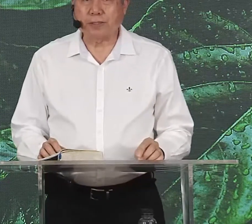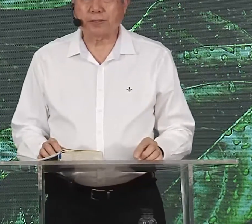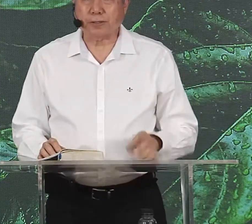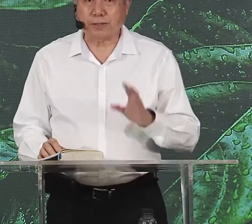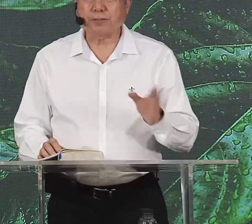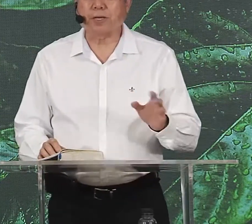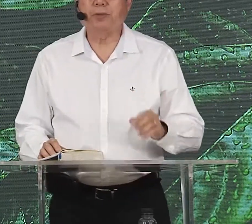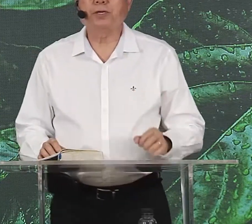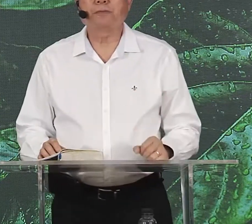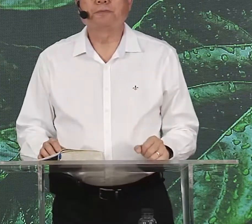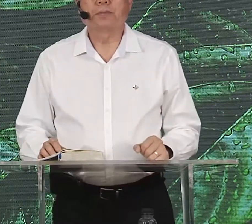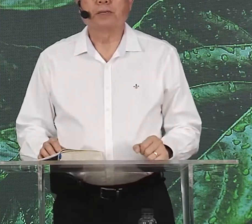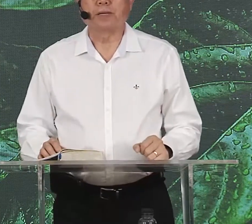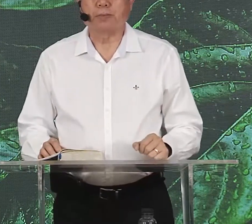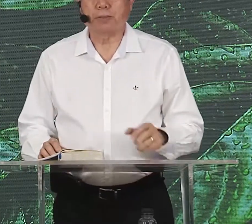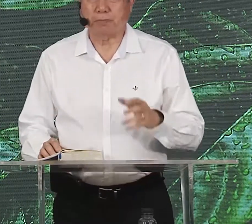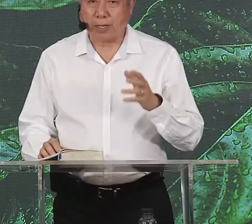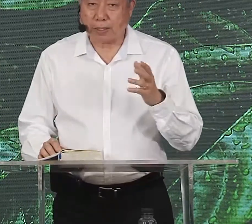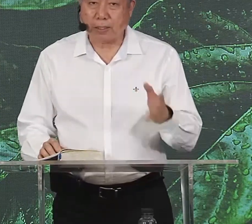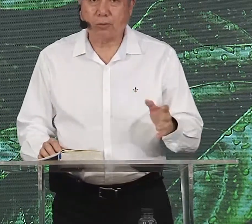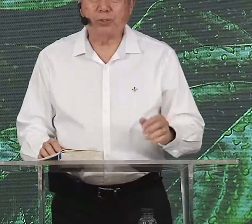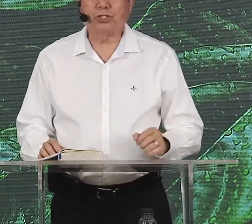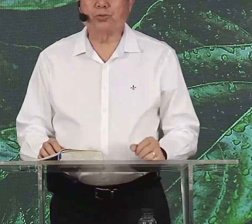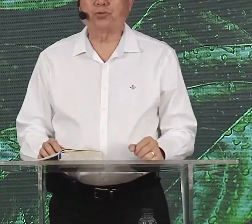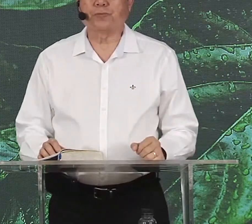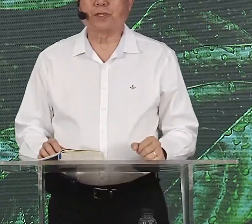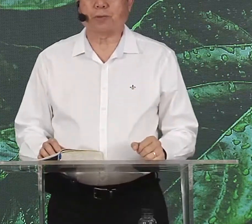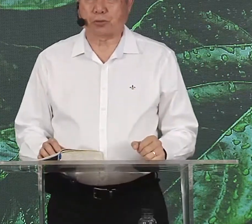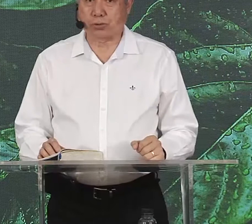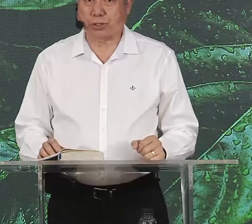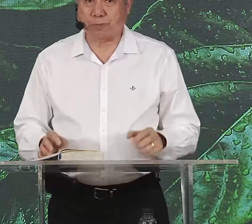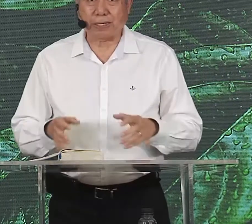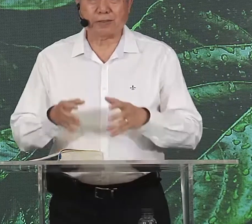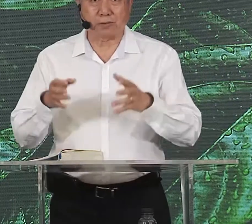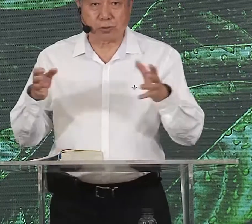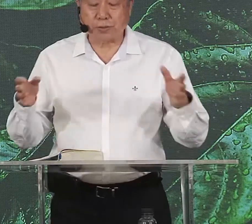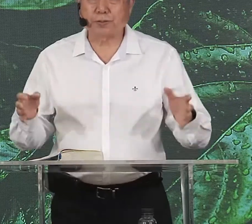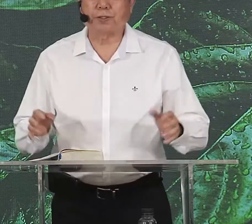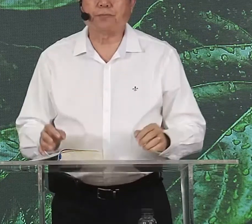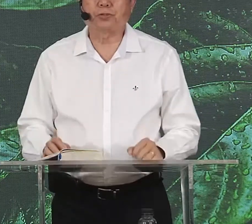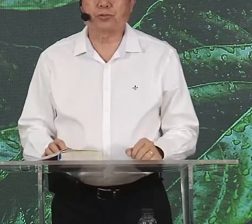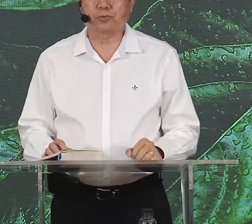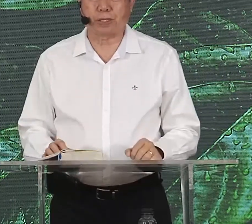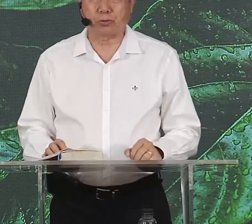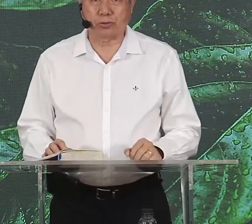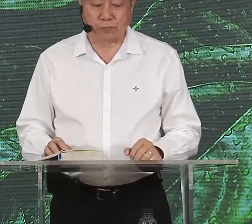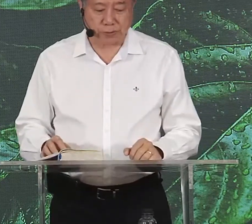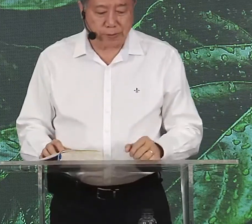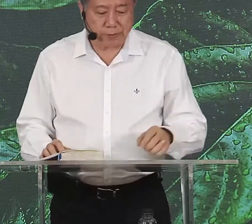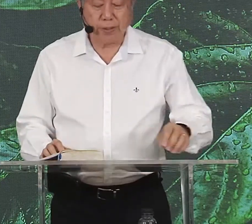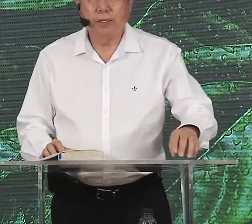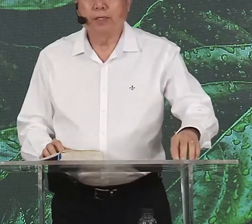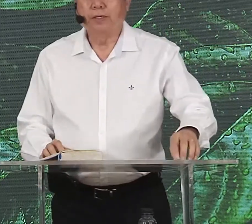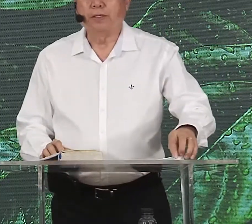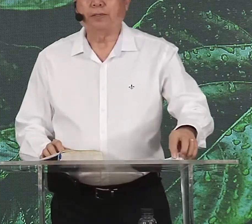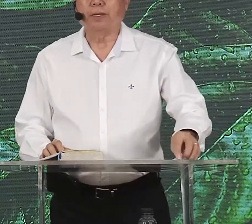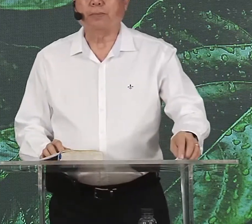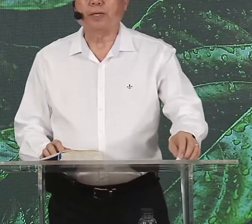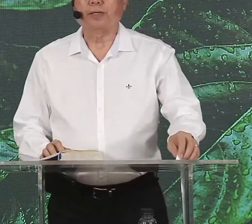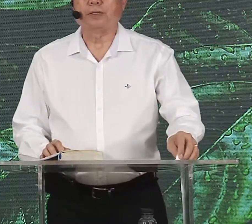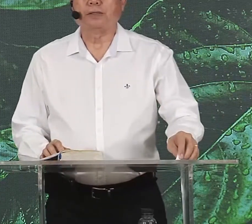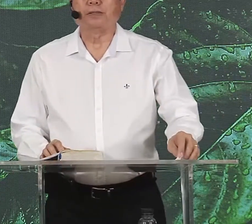a estância é minha, também para o Instituto Vida para Todos, que presta todos esses serviços para todos vocês,